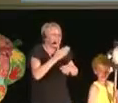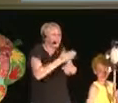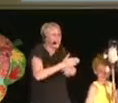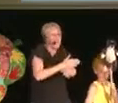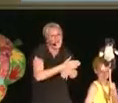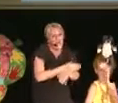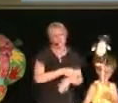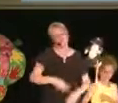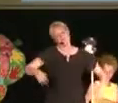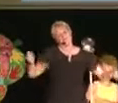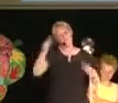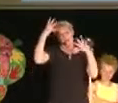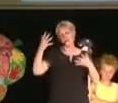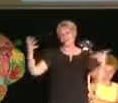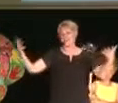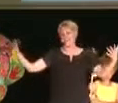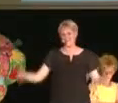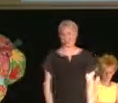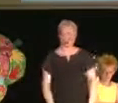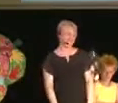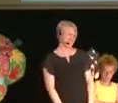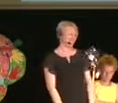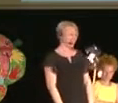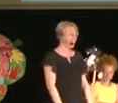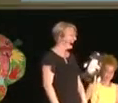d'arriver avant pour lui faire la surprise.